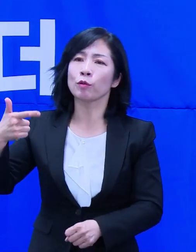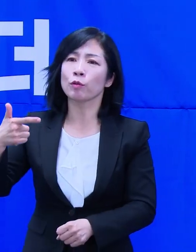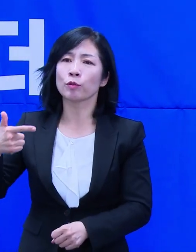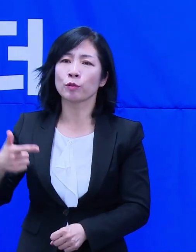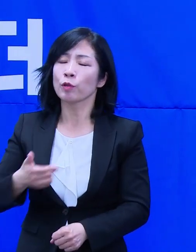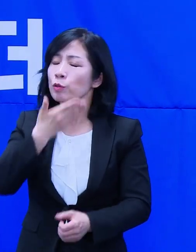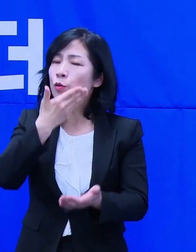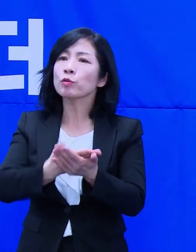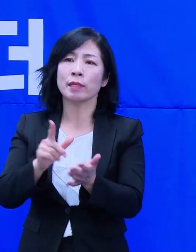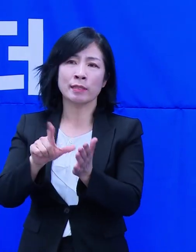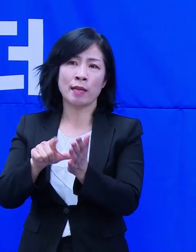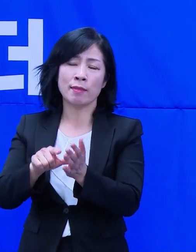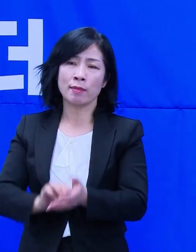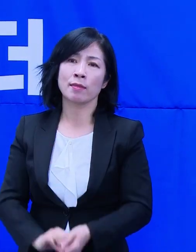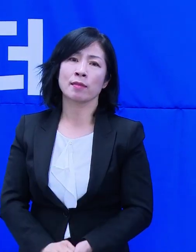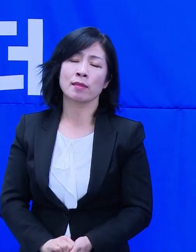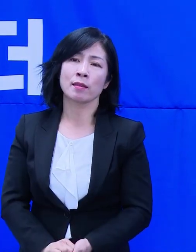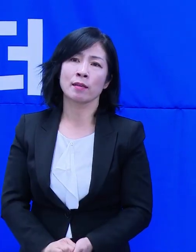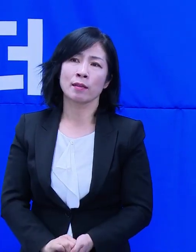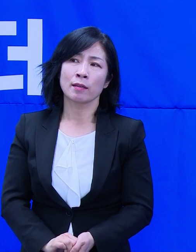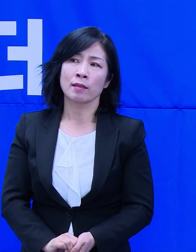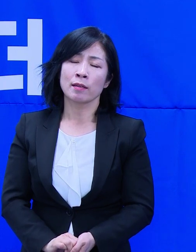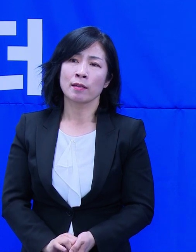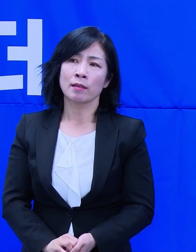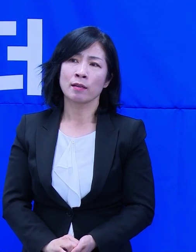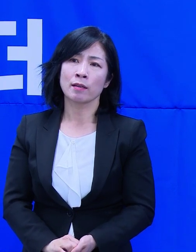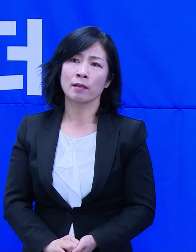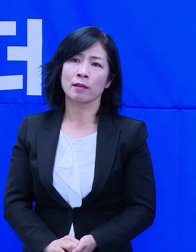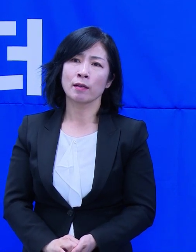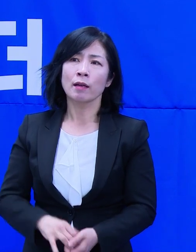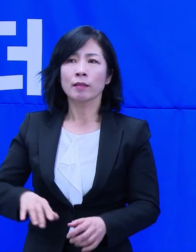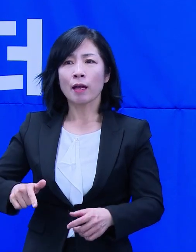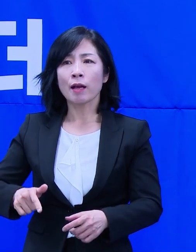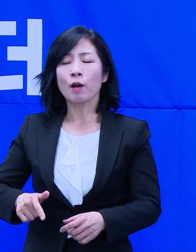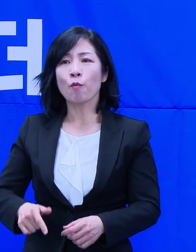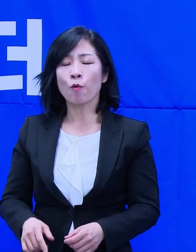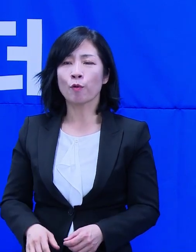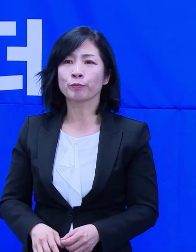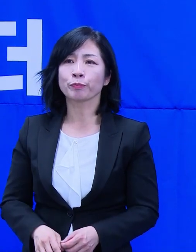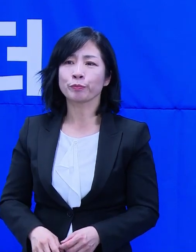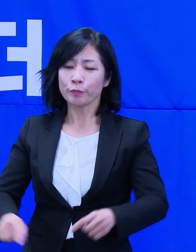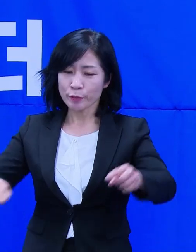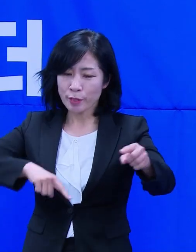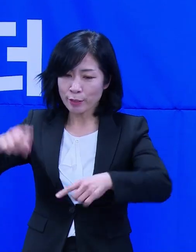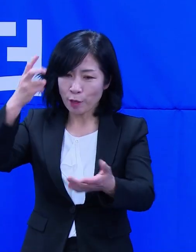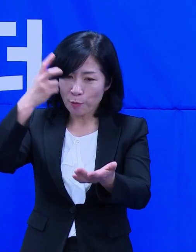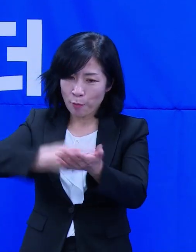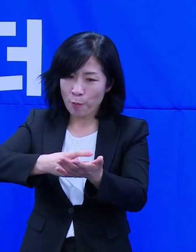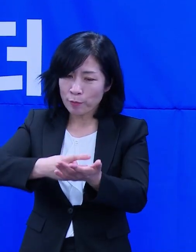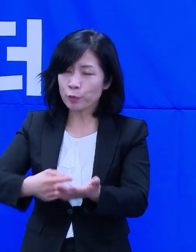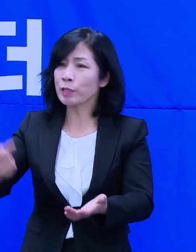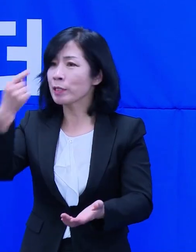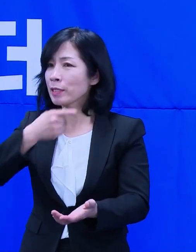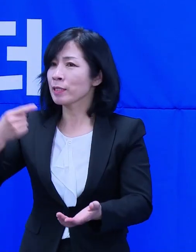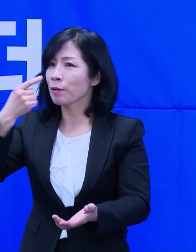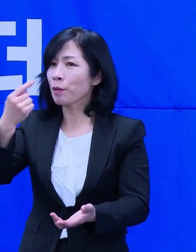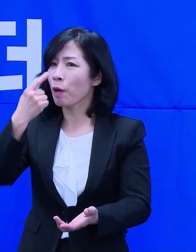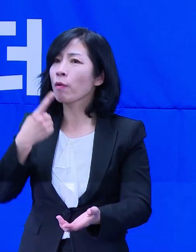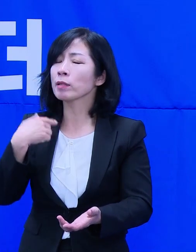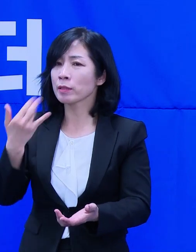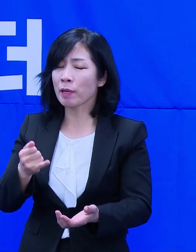소중한 시간이었습니다. 사실 이론적으로는 행정법도 배우고 행정학도 배웠는데 실제 현실의 행정은 그거와